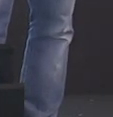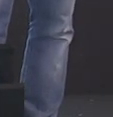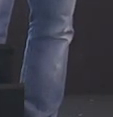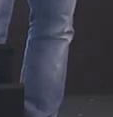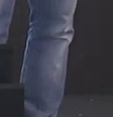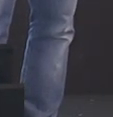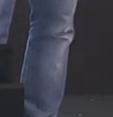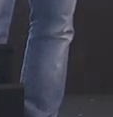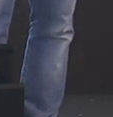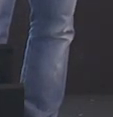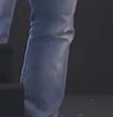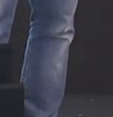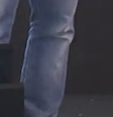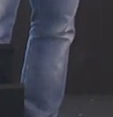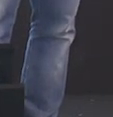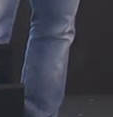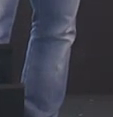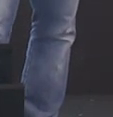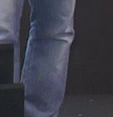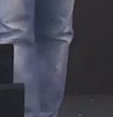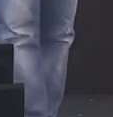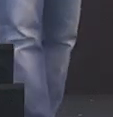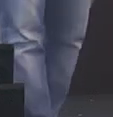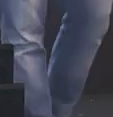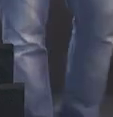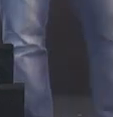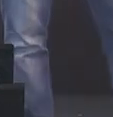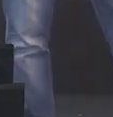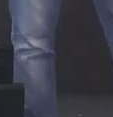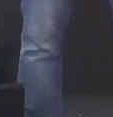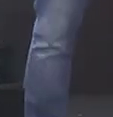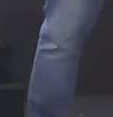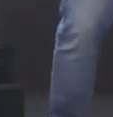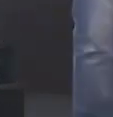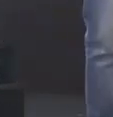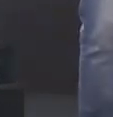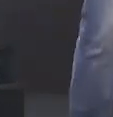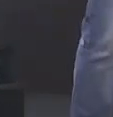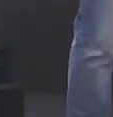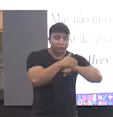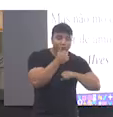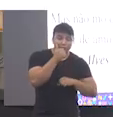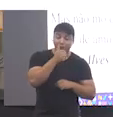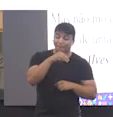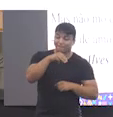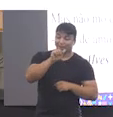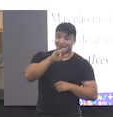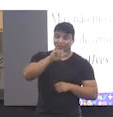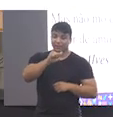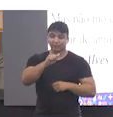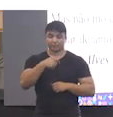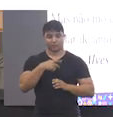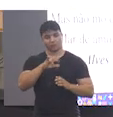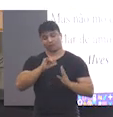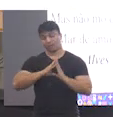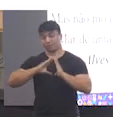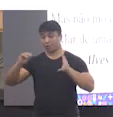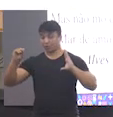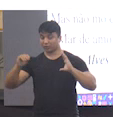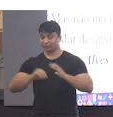É melhor fazer como Castro Alves. Boa noite, Maria. Eu vou me